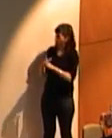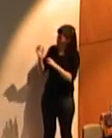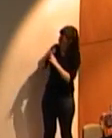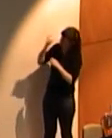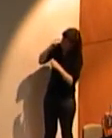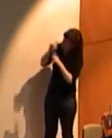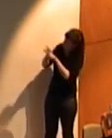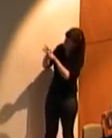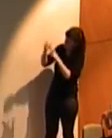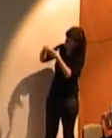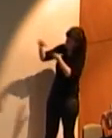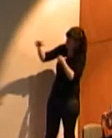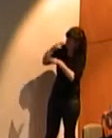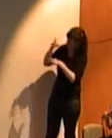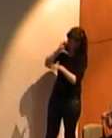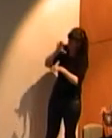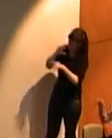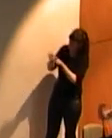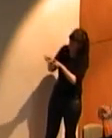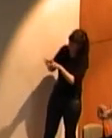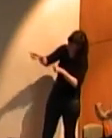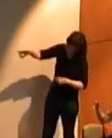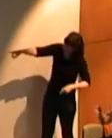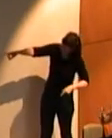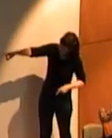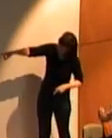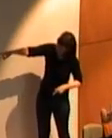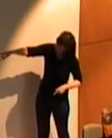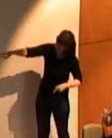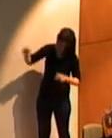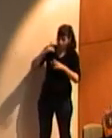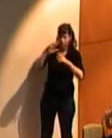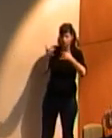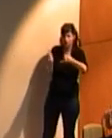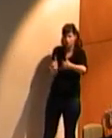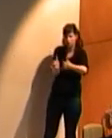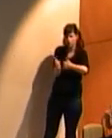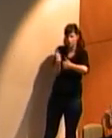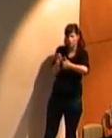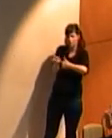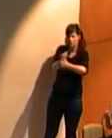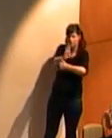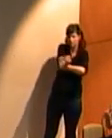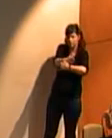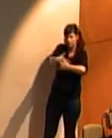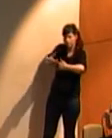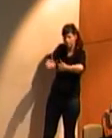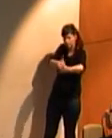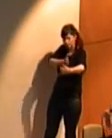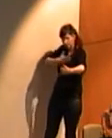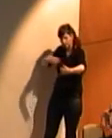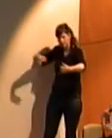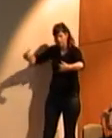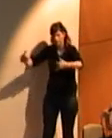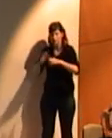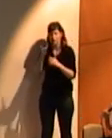extérieure, parce que je pense que sur les autres photos, on la voit pas. Donc on a ce jeu aussi de mur courbe avec l'idée, parfois on peut être